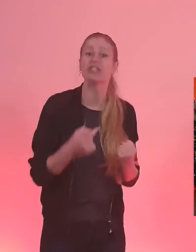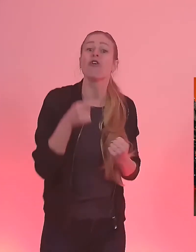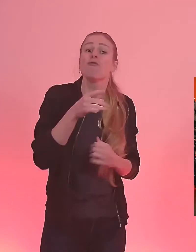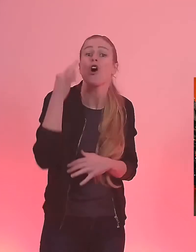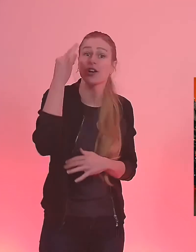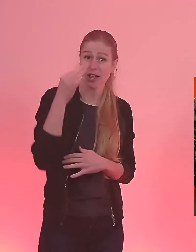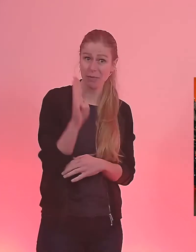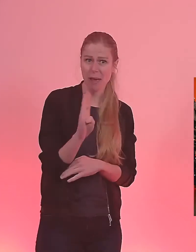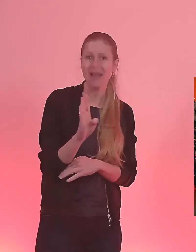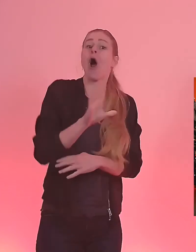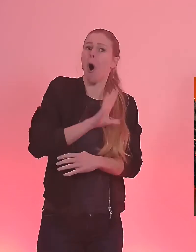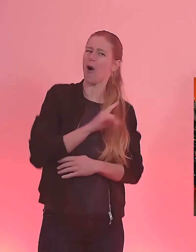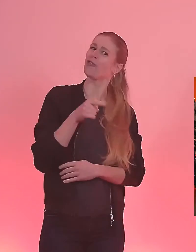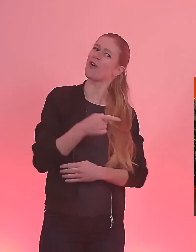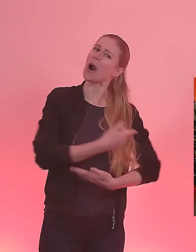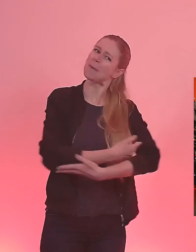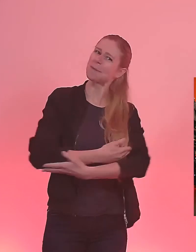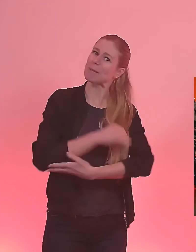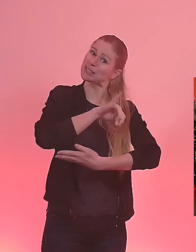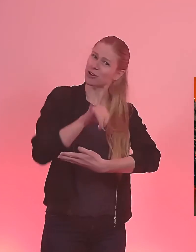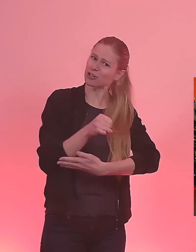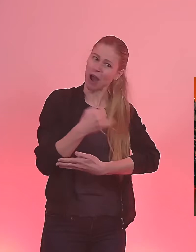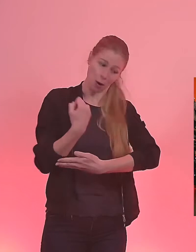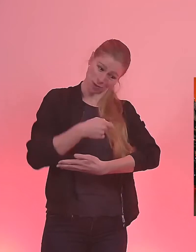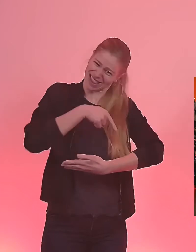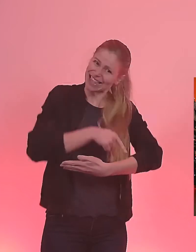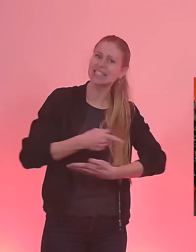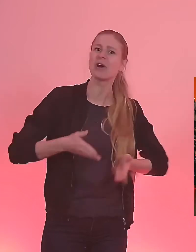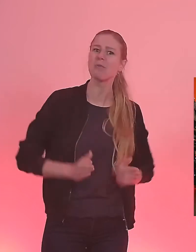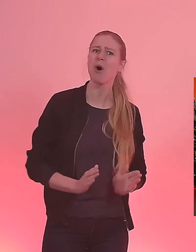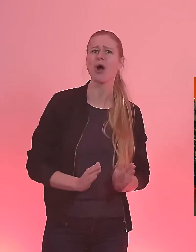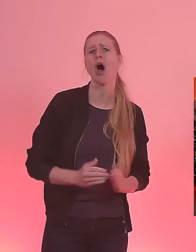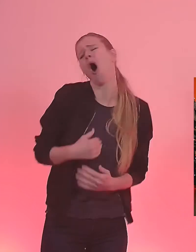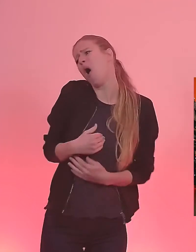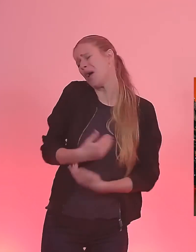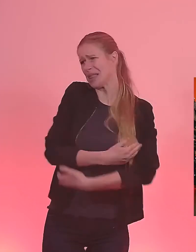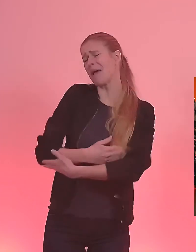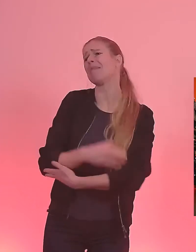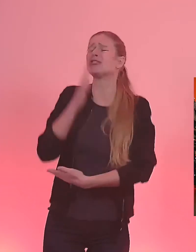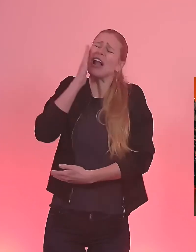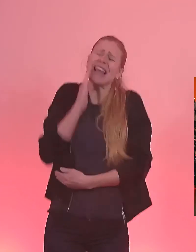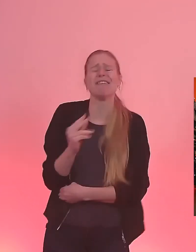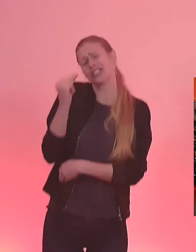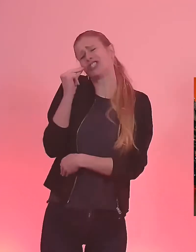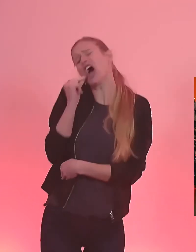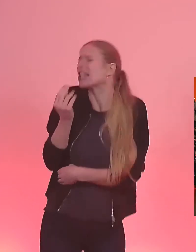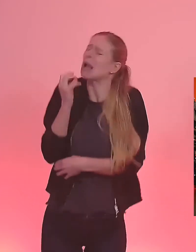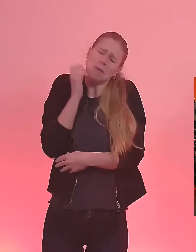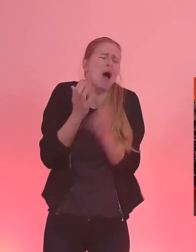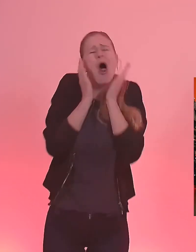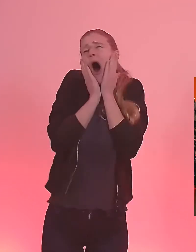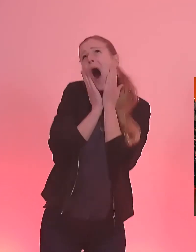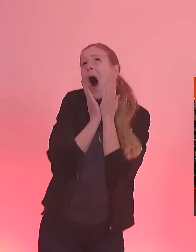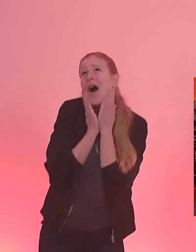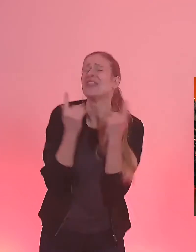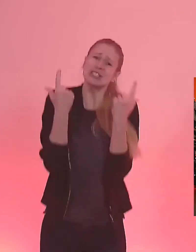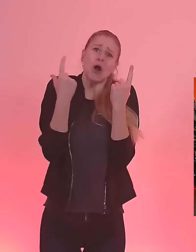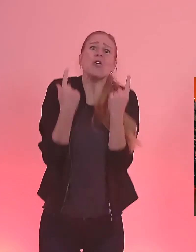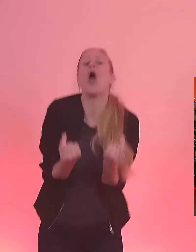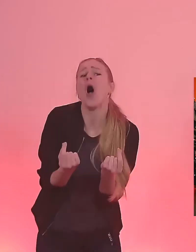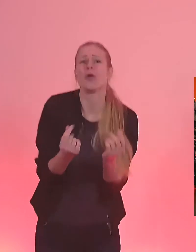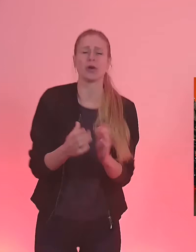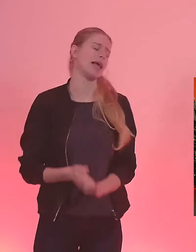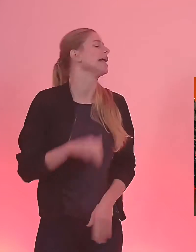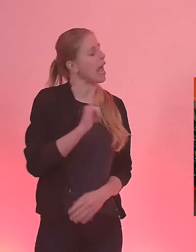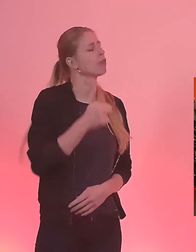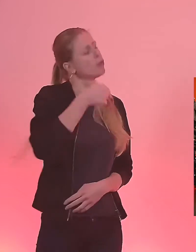En natuurlijk voor baby Joshua. Want die is geboren. Ja, en die baby is zo lief en zo schattig en zo poepig en zo... Oh, echt zo leuk! Nou weten we het